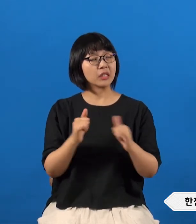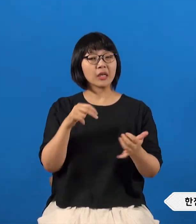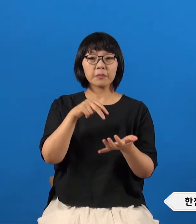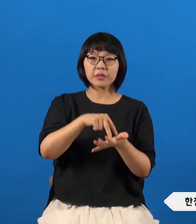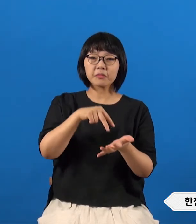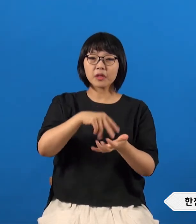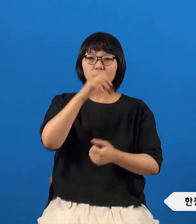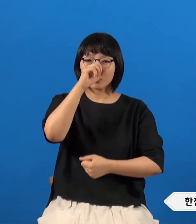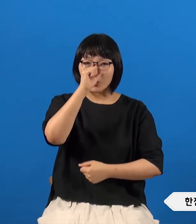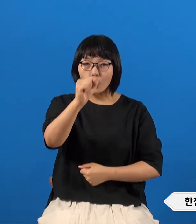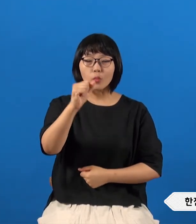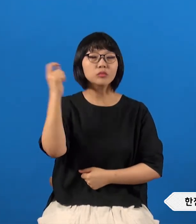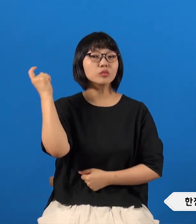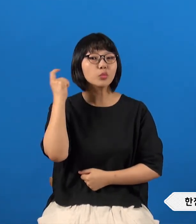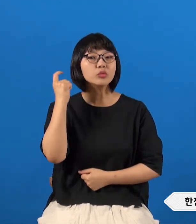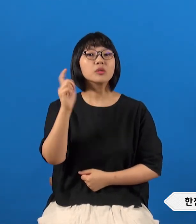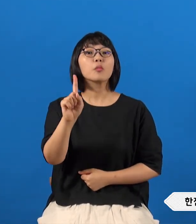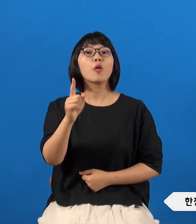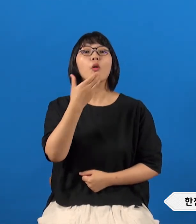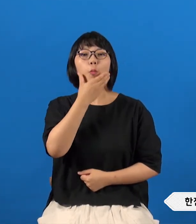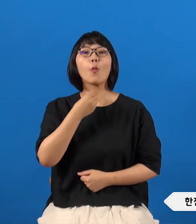좋은 소식이 복음입니다.